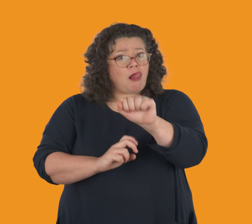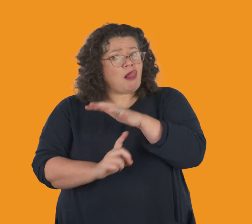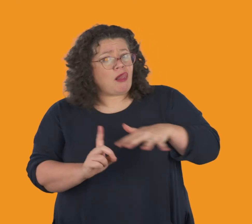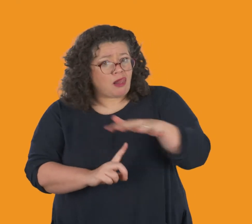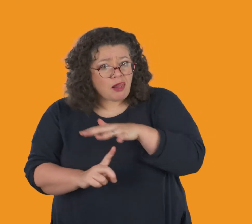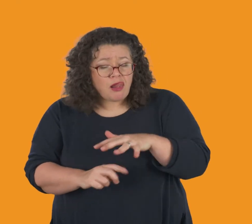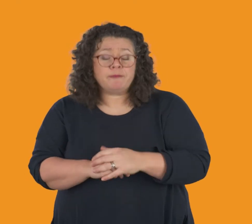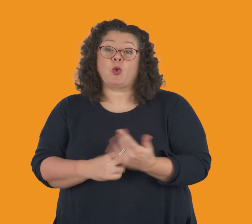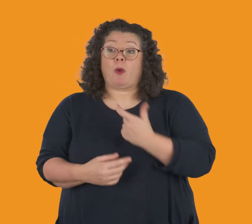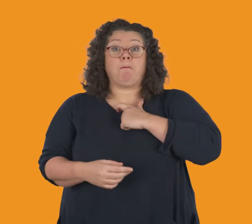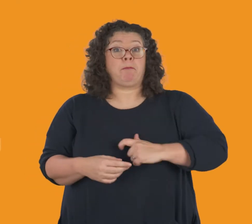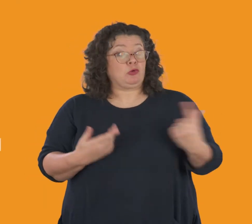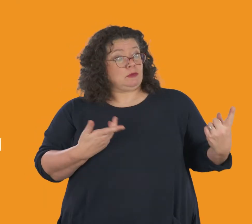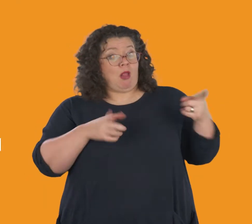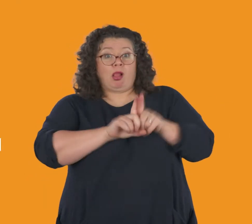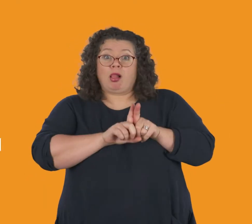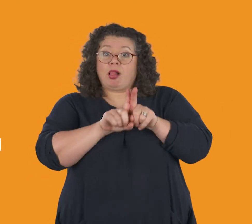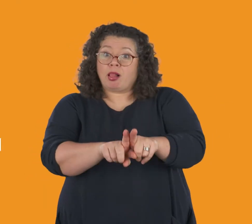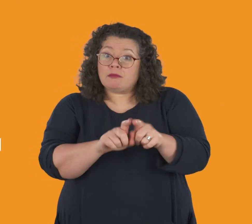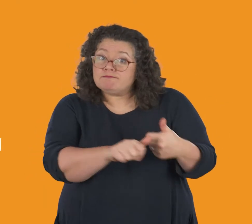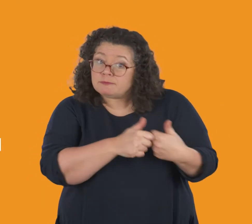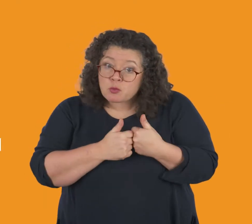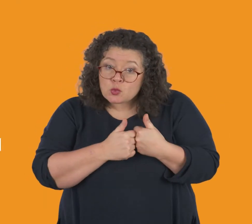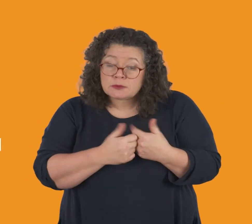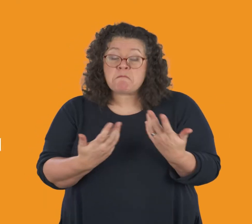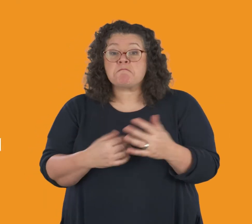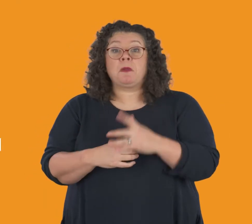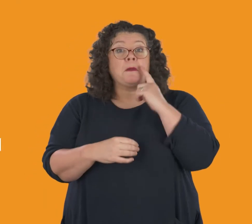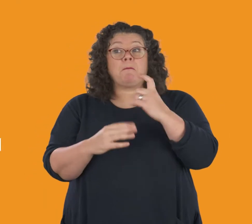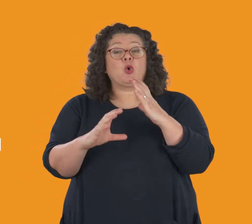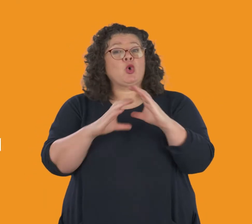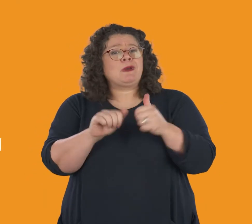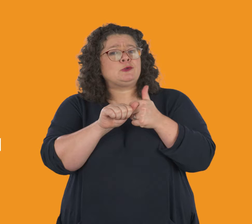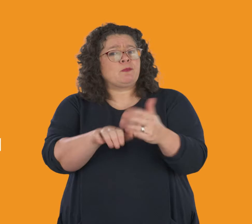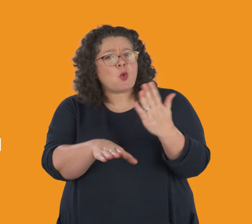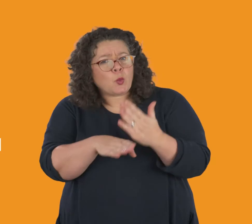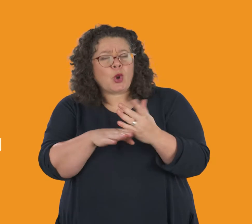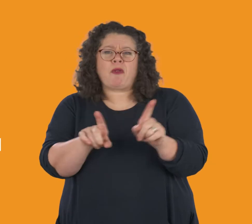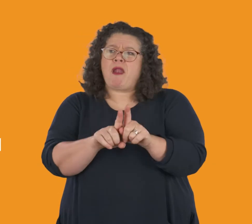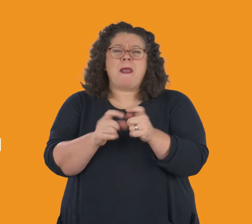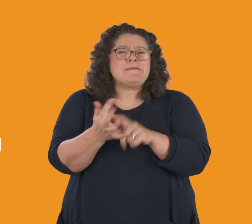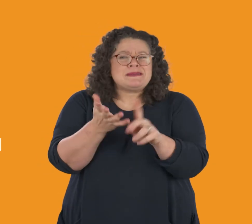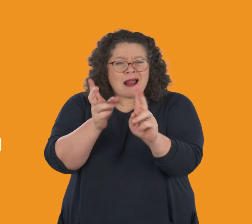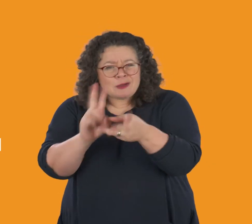na allwch ddefnyddio trafnidiaeth gyhoeddus, cymorth personol, gweithwyr cymorth cyfathrebu fel